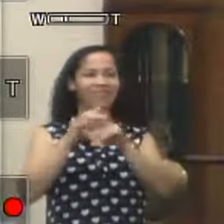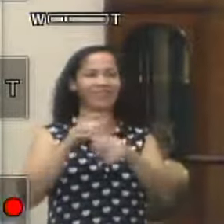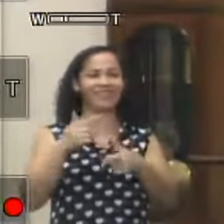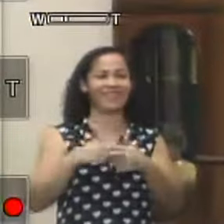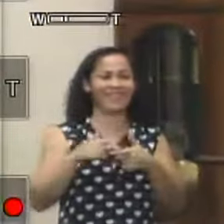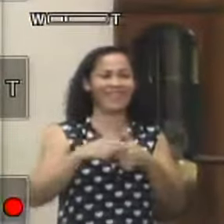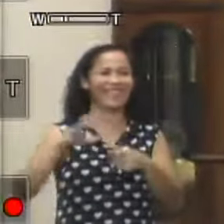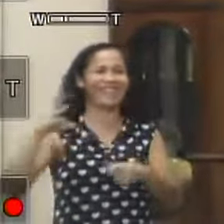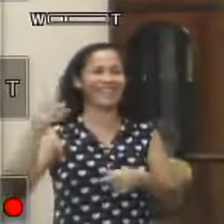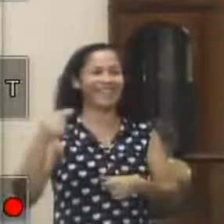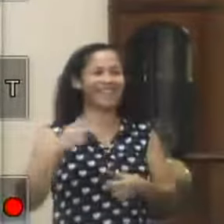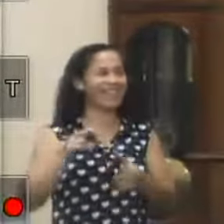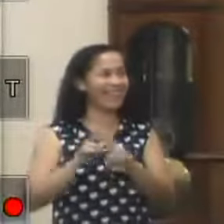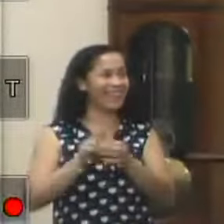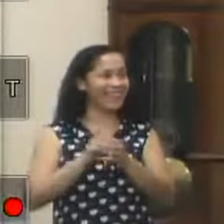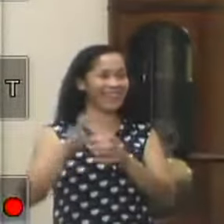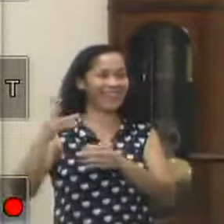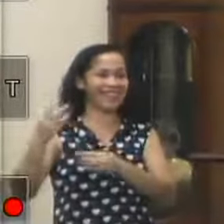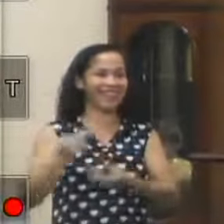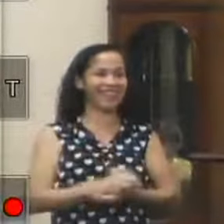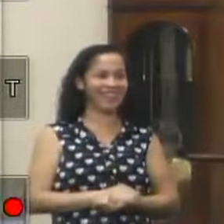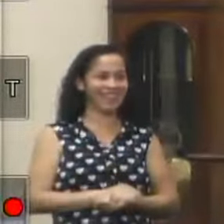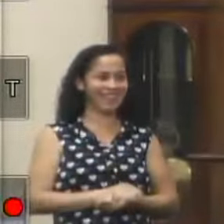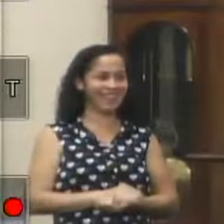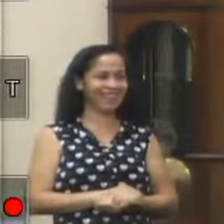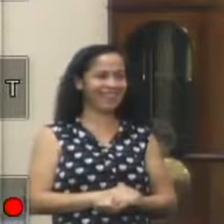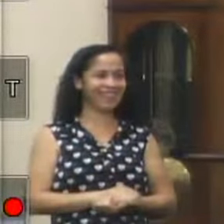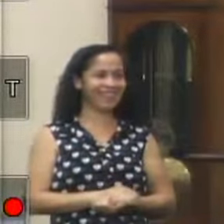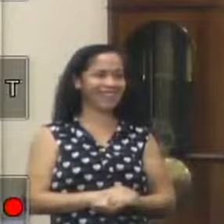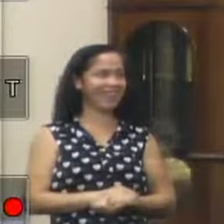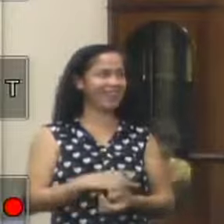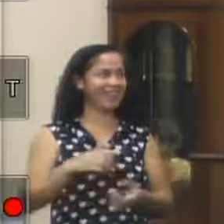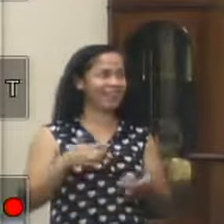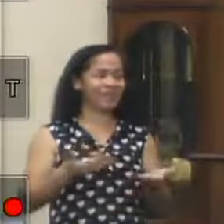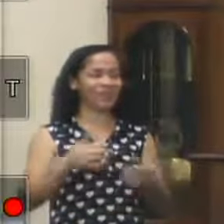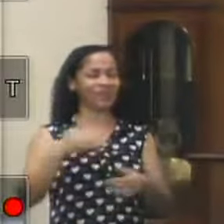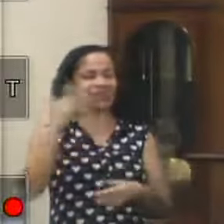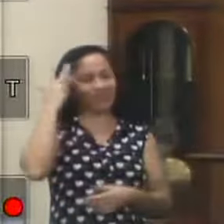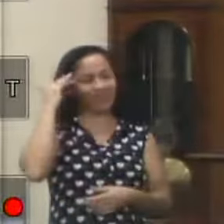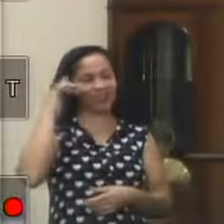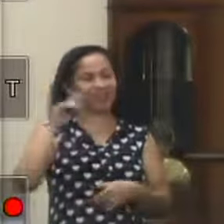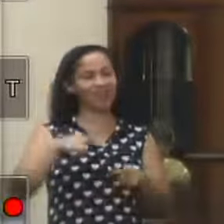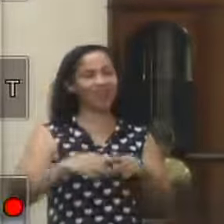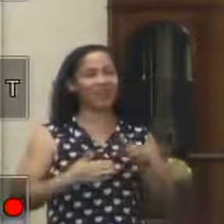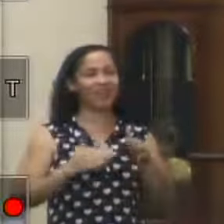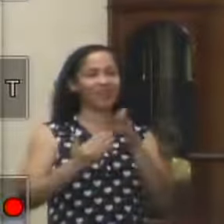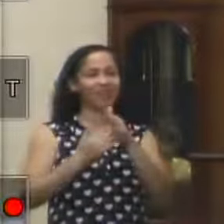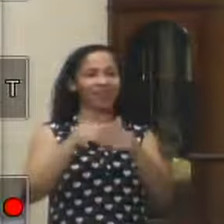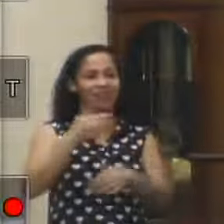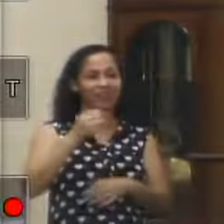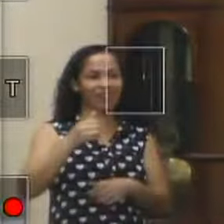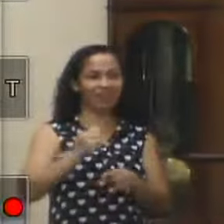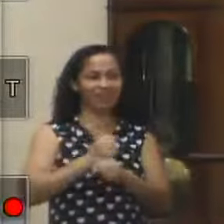na cidade toda tem. Não adianta que é hoje, amanhã, daqui 10 anos, daqui 20 anos, a gente vai sempre ver.